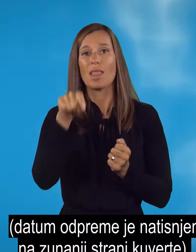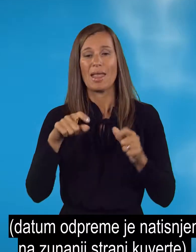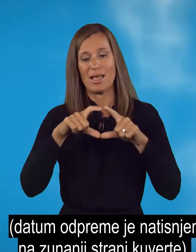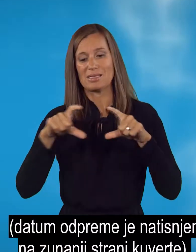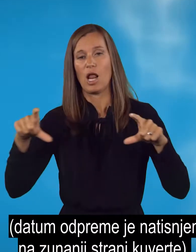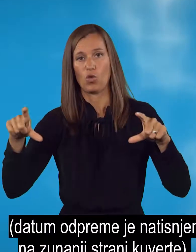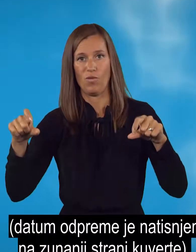kuverte.